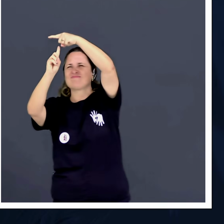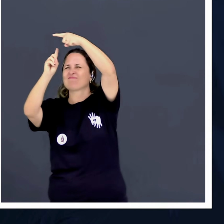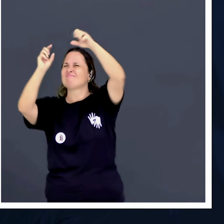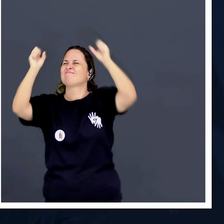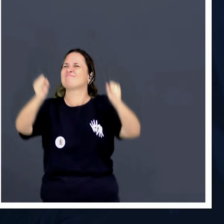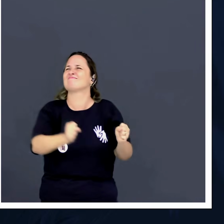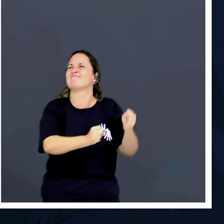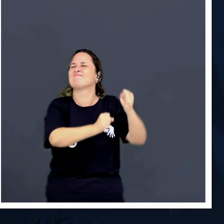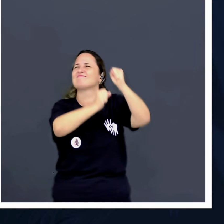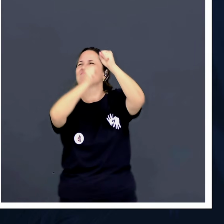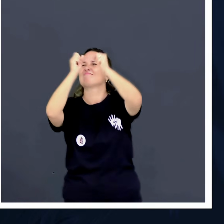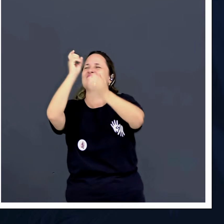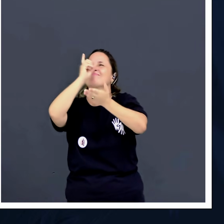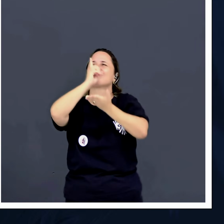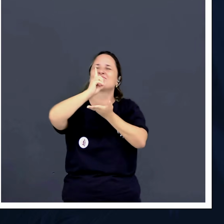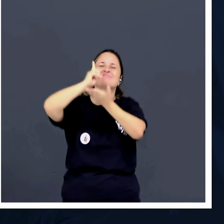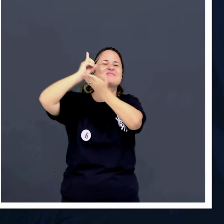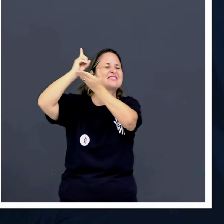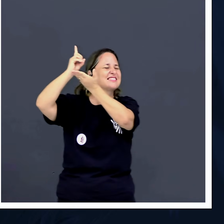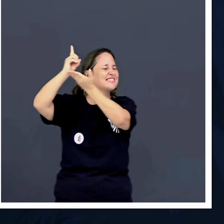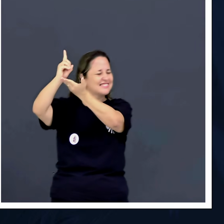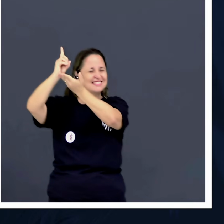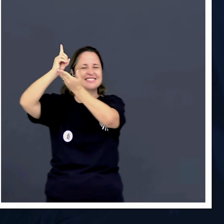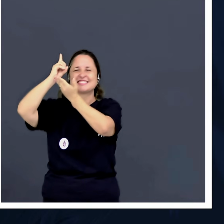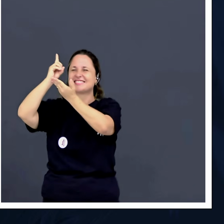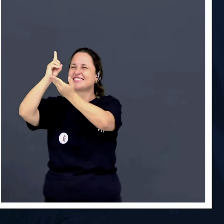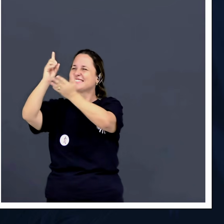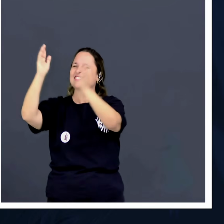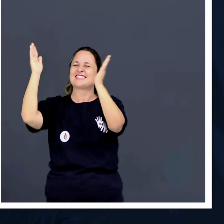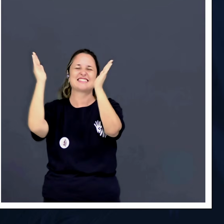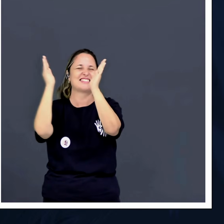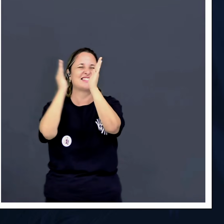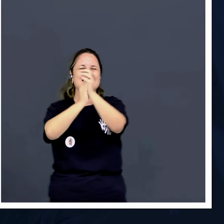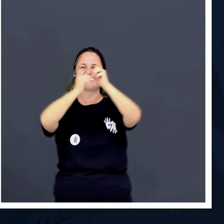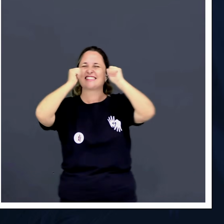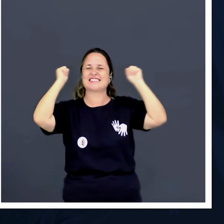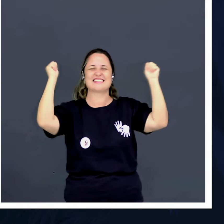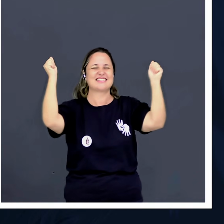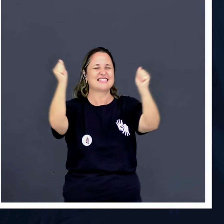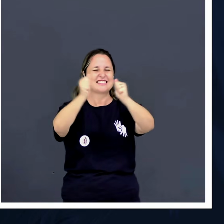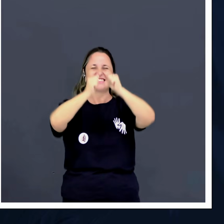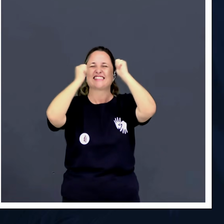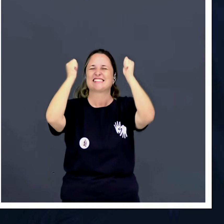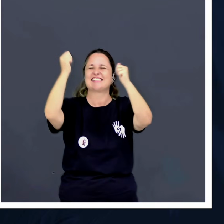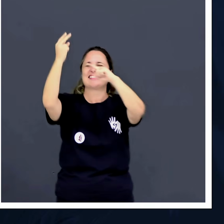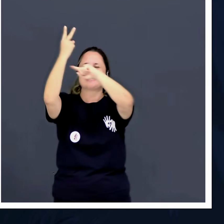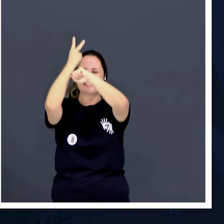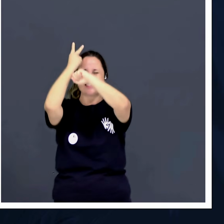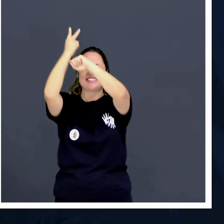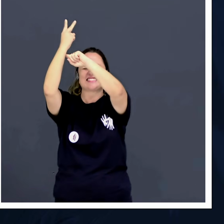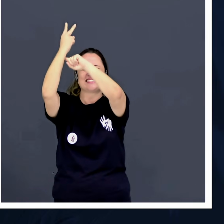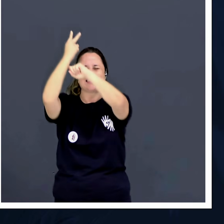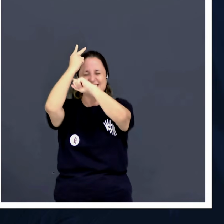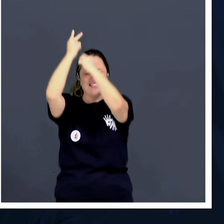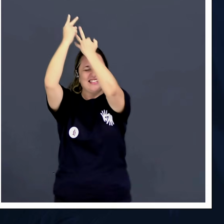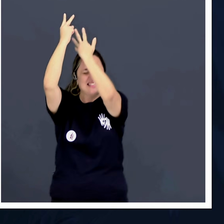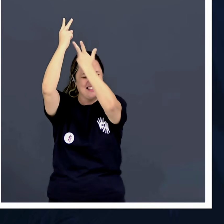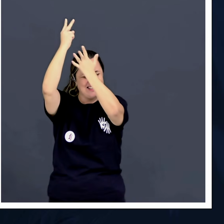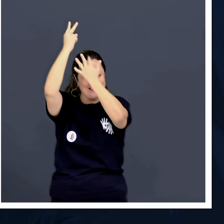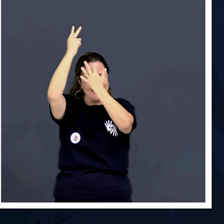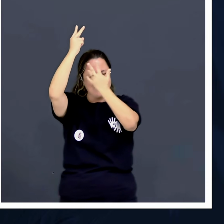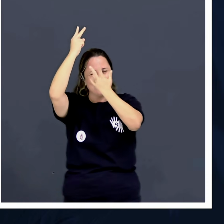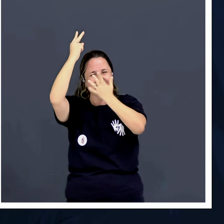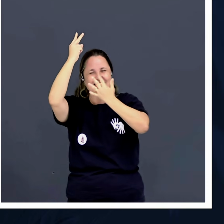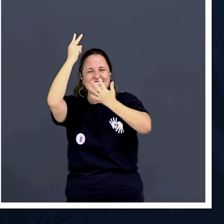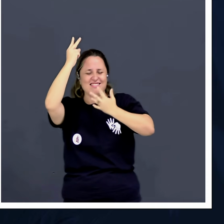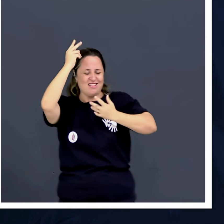Maravilhoso, santo e poderoso. Aleluia, declare isso com fé mais uma vez. O favor de Deus é